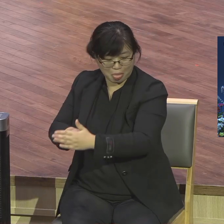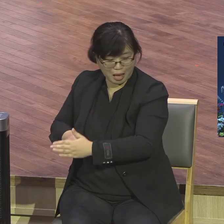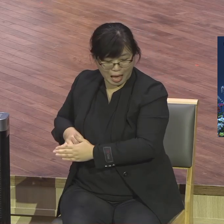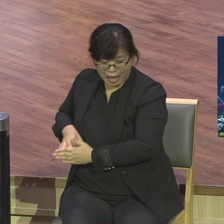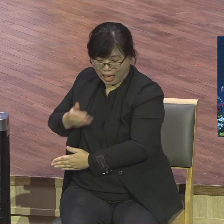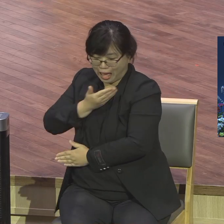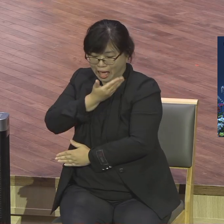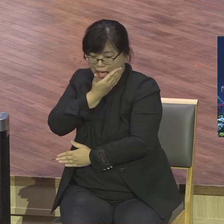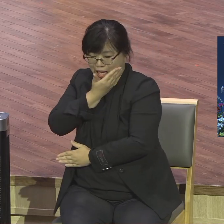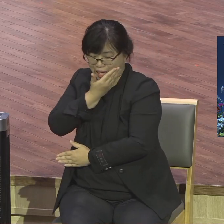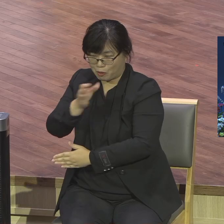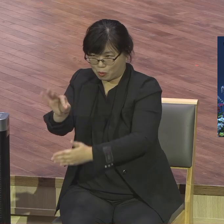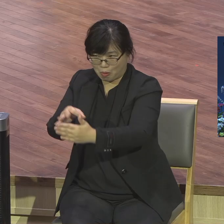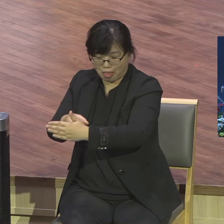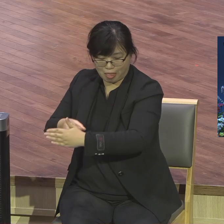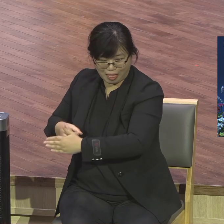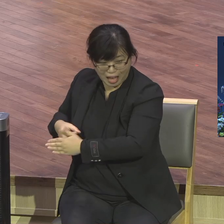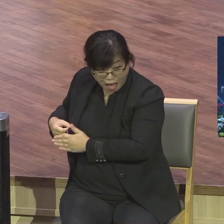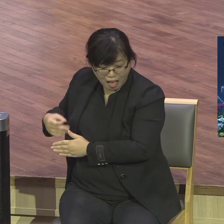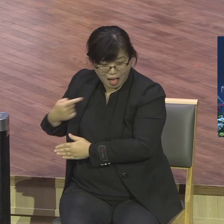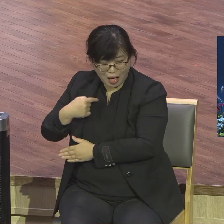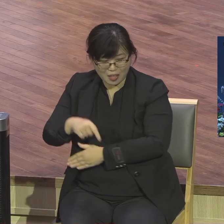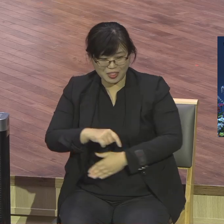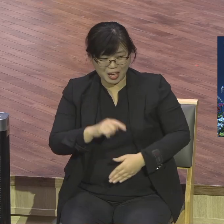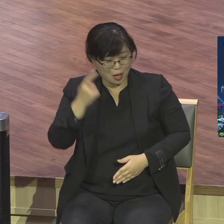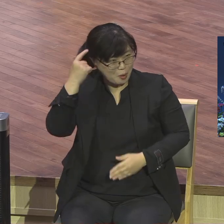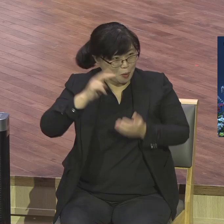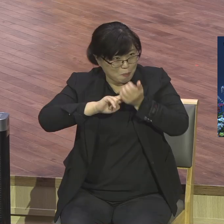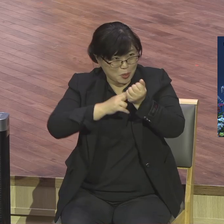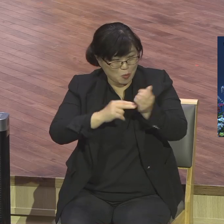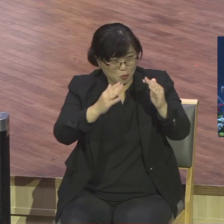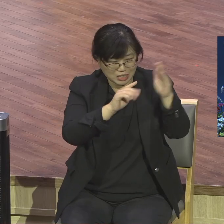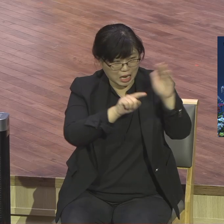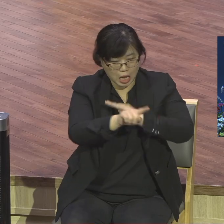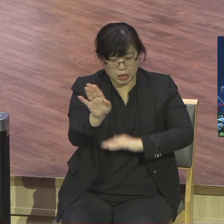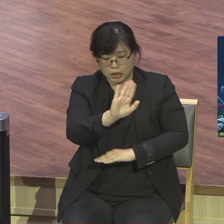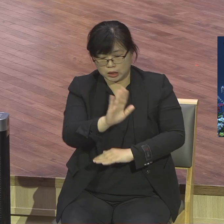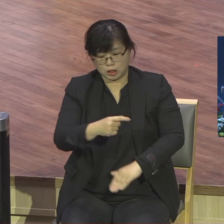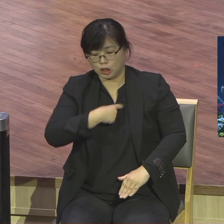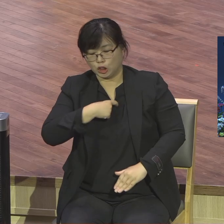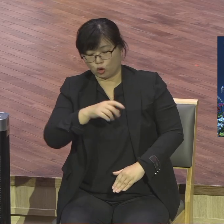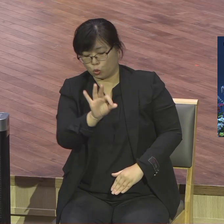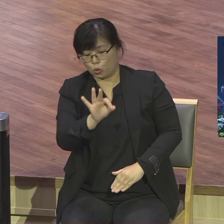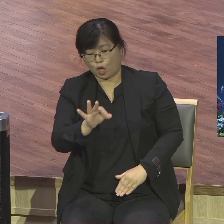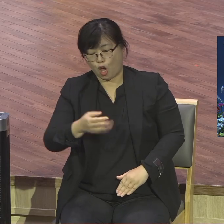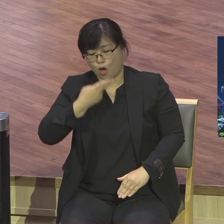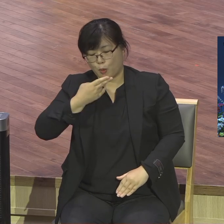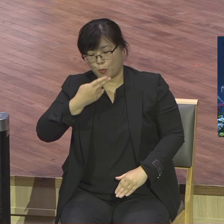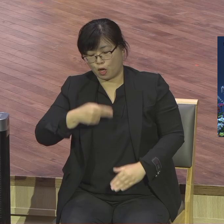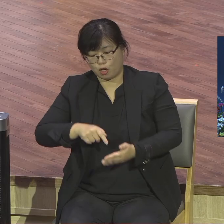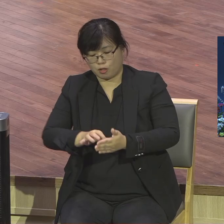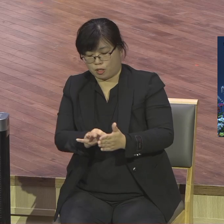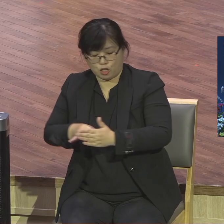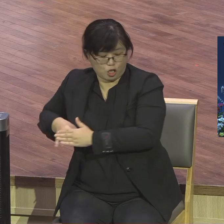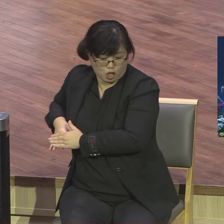우리나라에 거리 다니면요 사람 이상하게 봐요 접근도 안 해요 그런 사람이 없어요 우리나라는